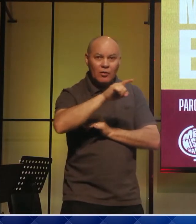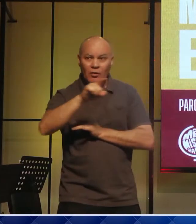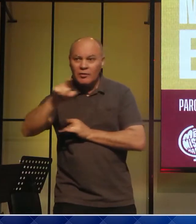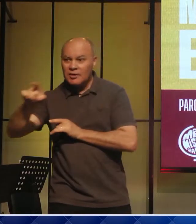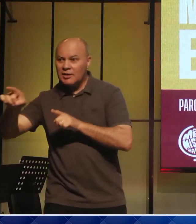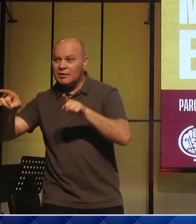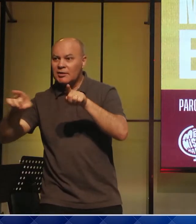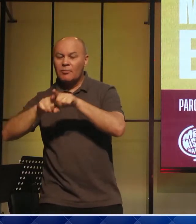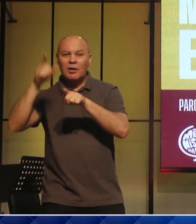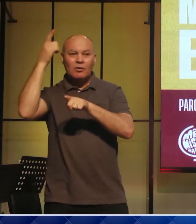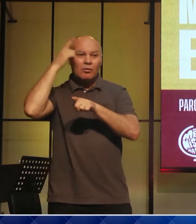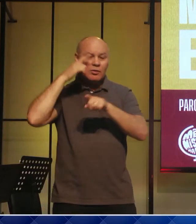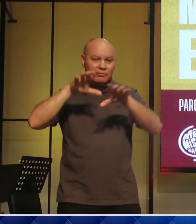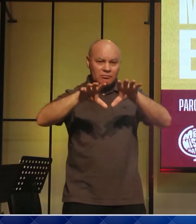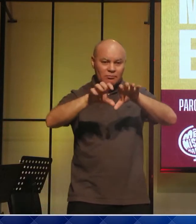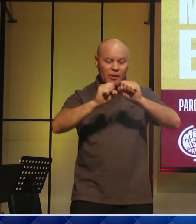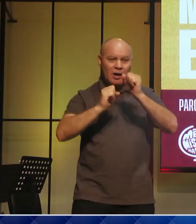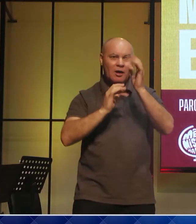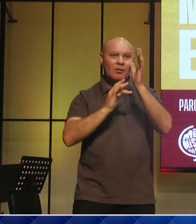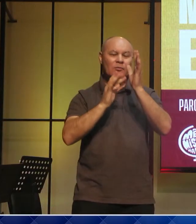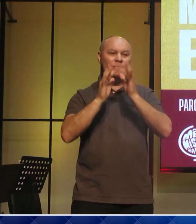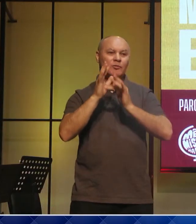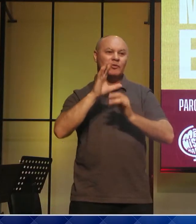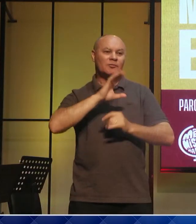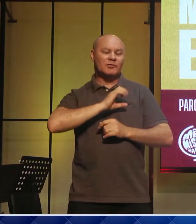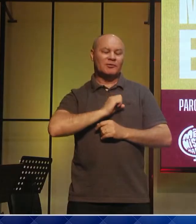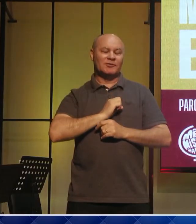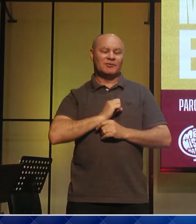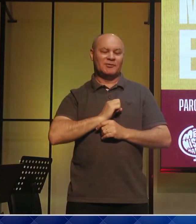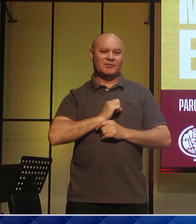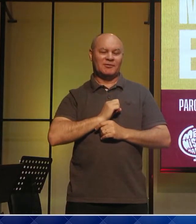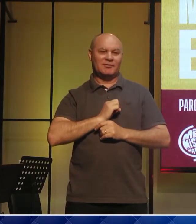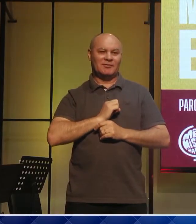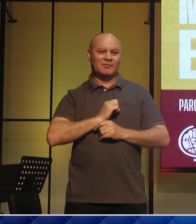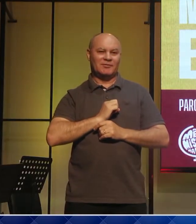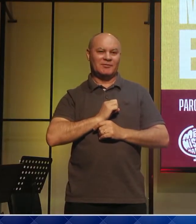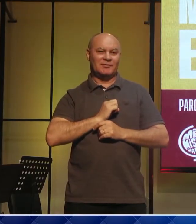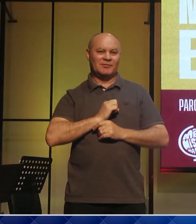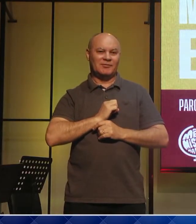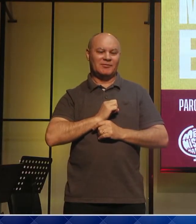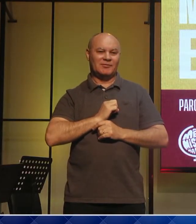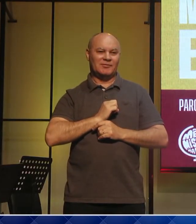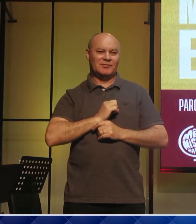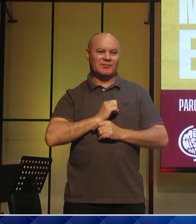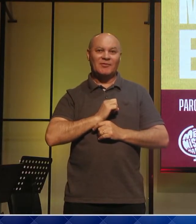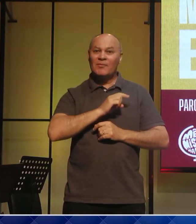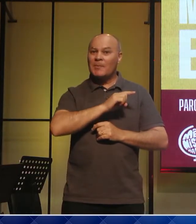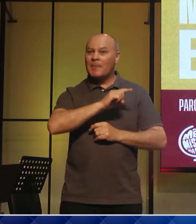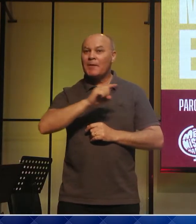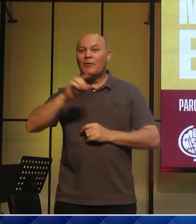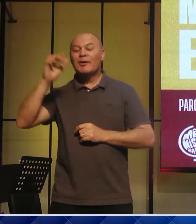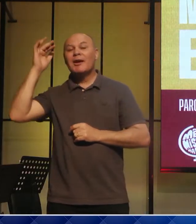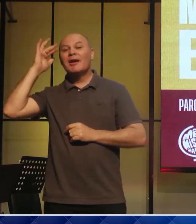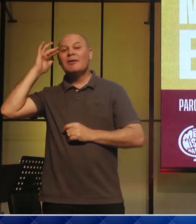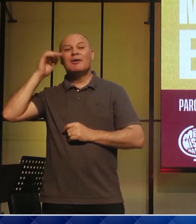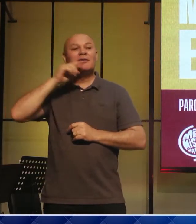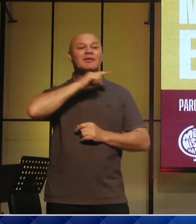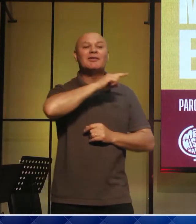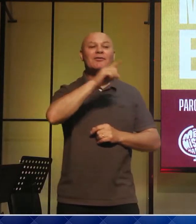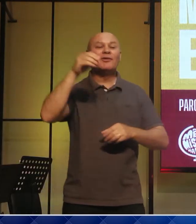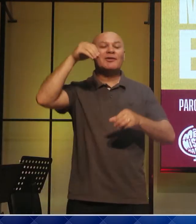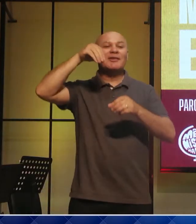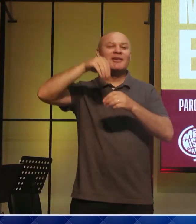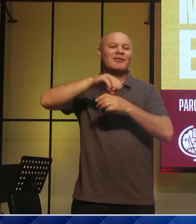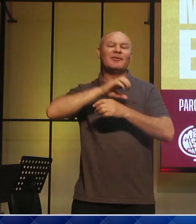O pastor José falava, lá. Imagina o amor de Deus esteja em nós. Eu convido o grupo de